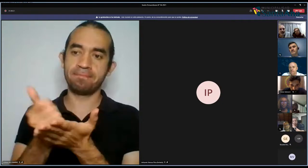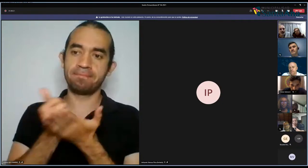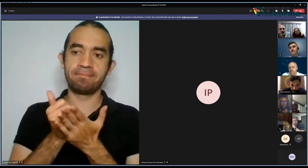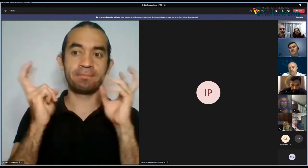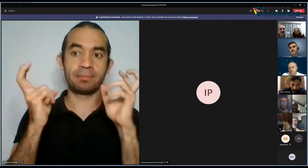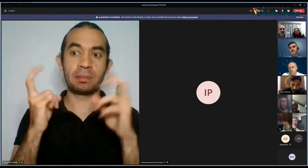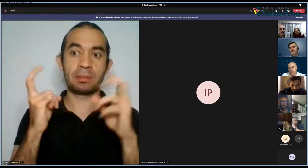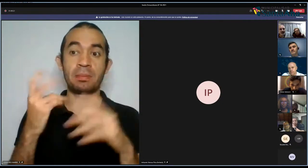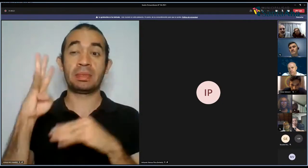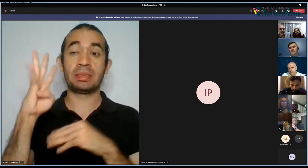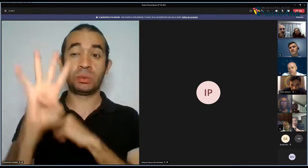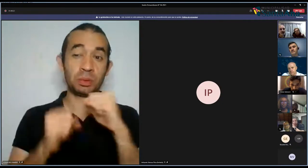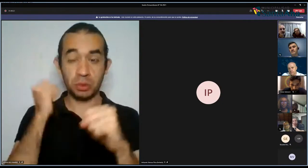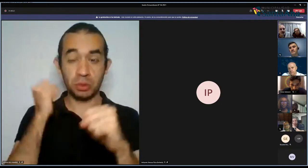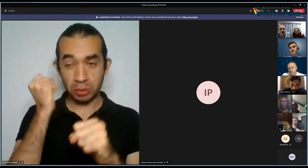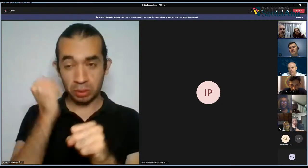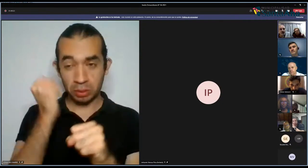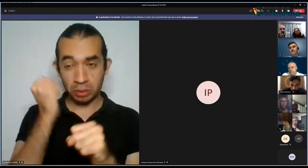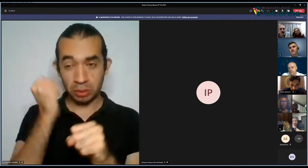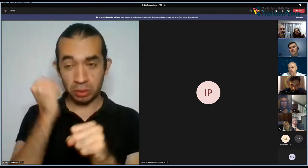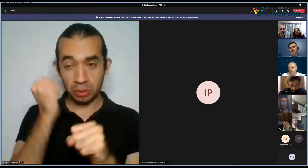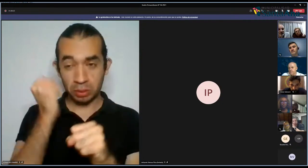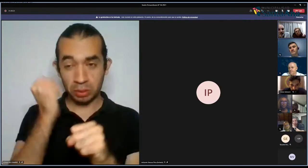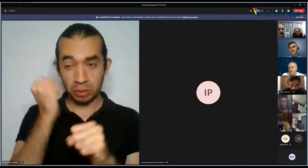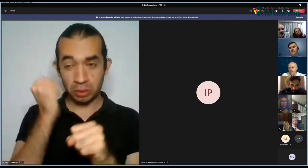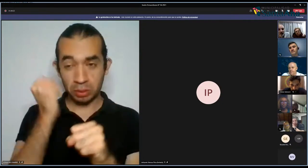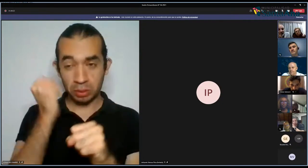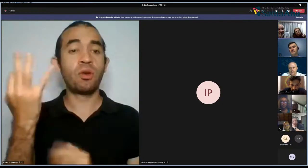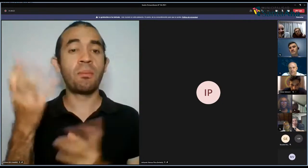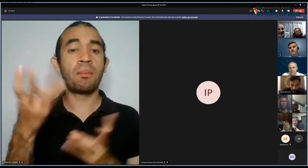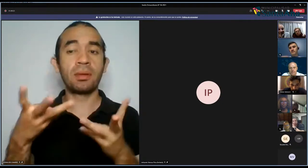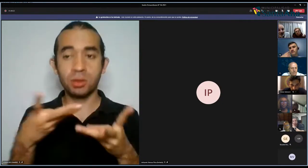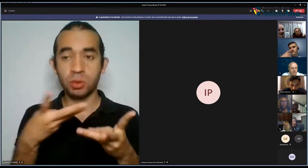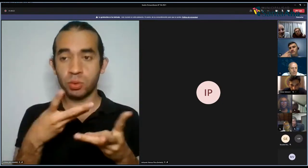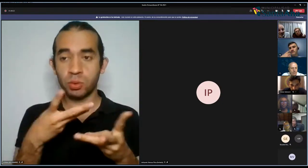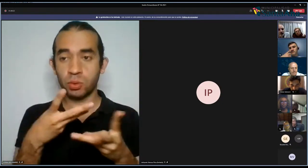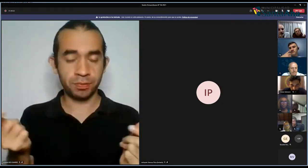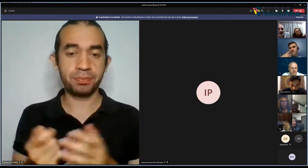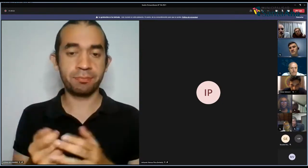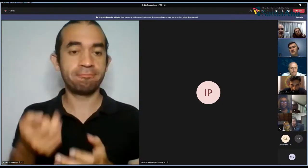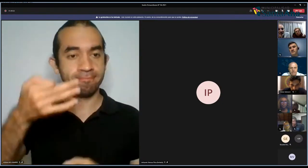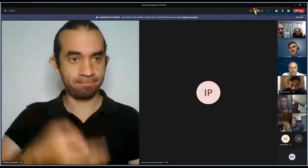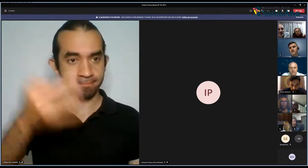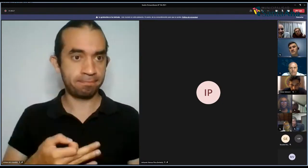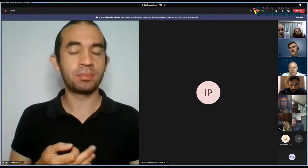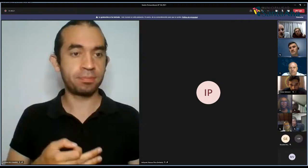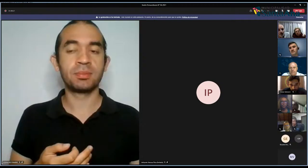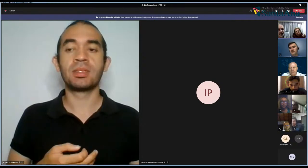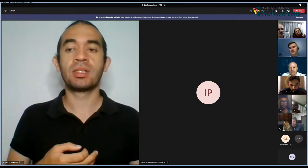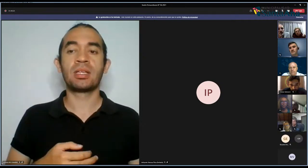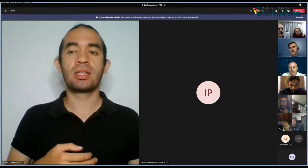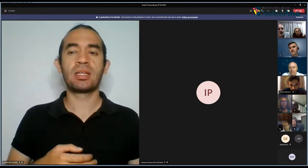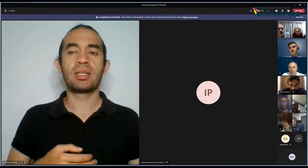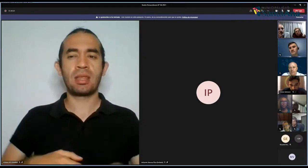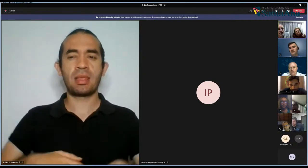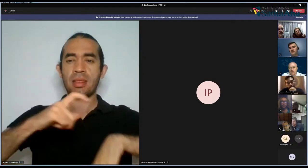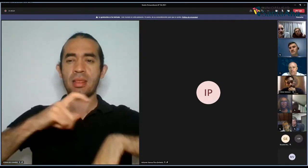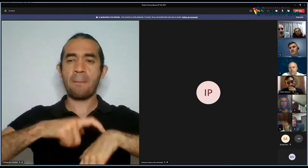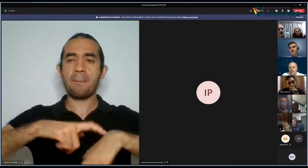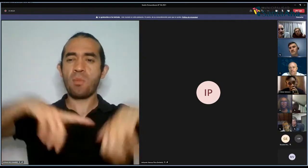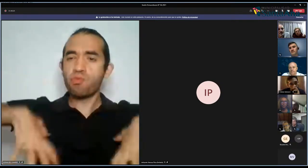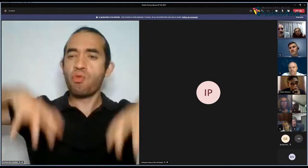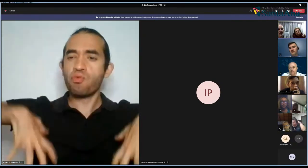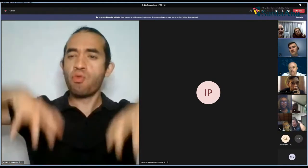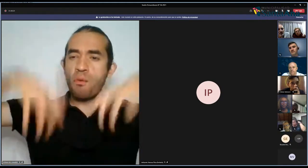este verde que pueda tener una luz definitiva y que cada invierno no tengamos esa preocupación de que se nos va a pasar lo mismo